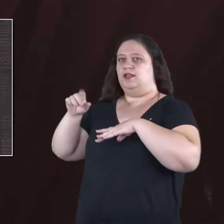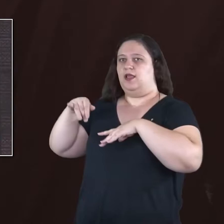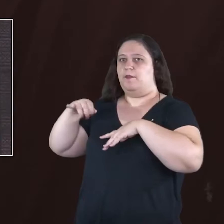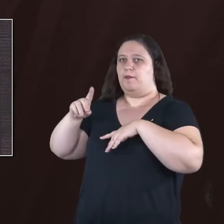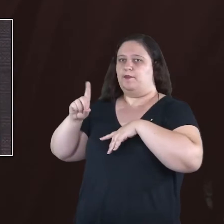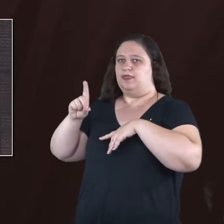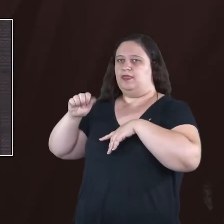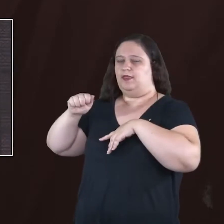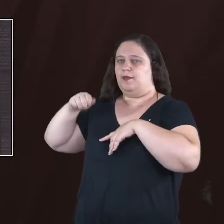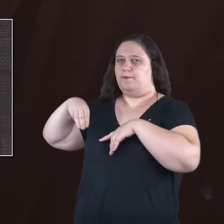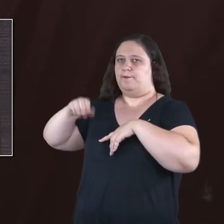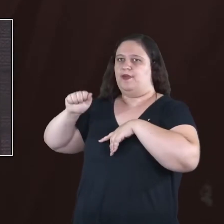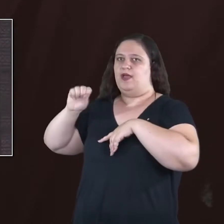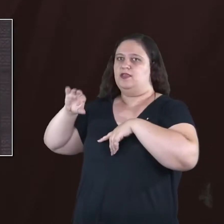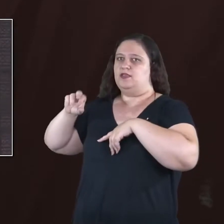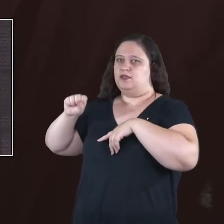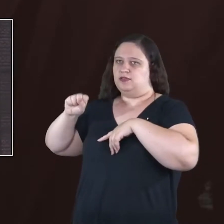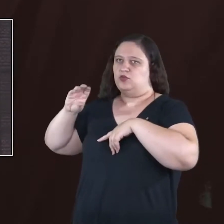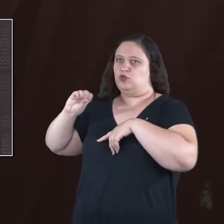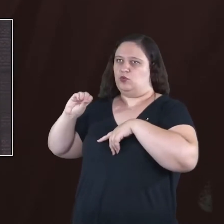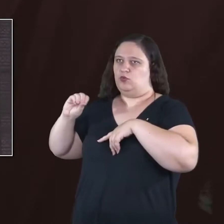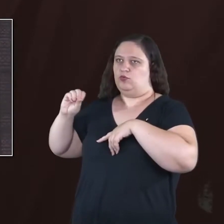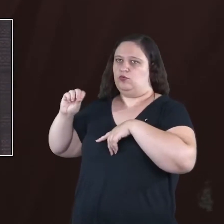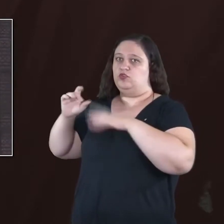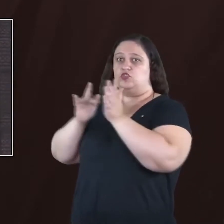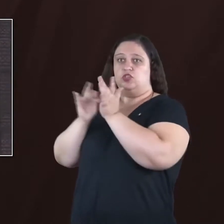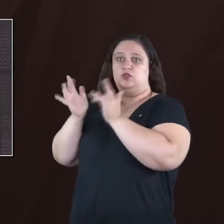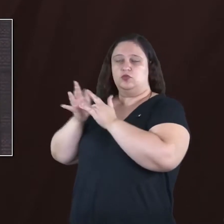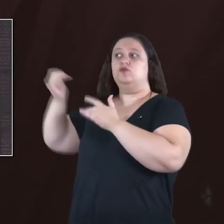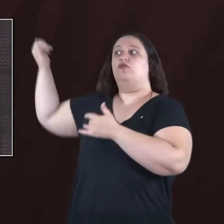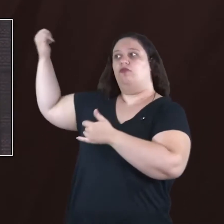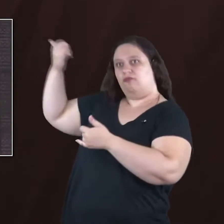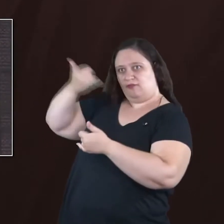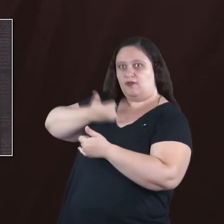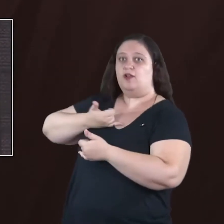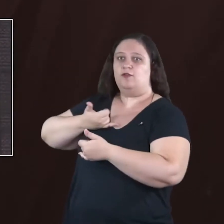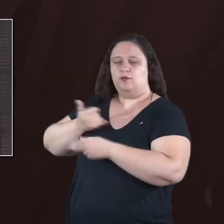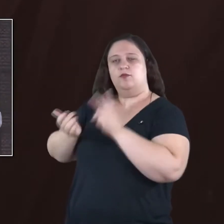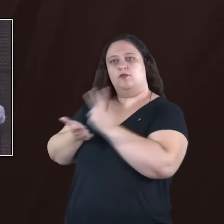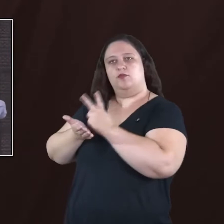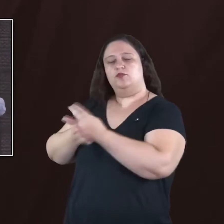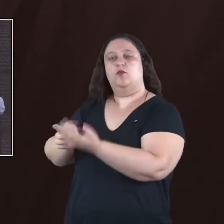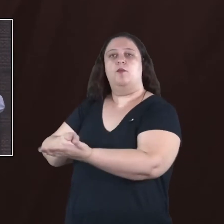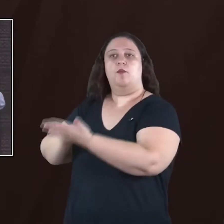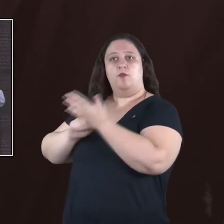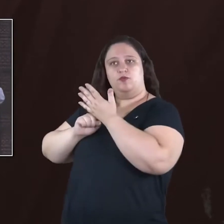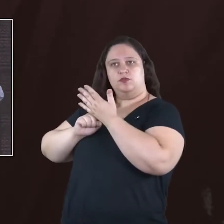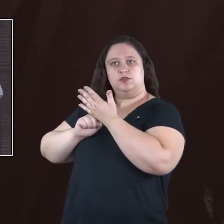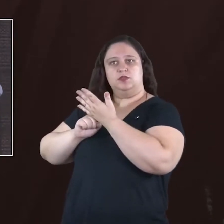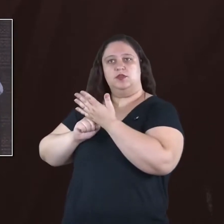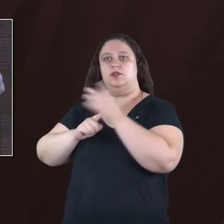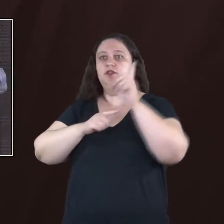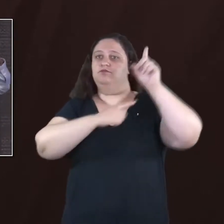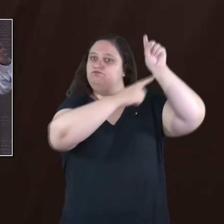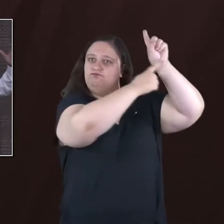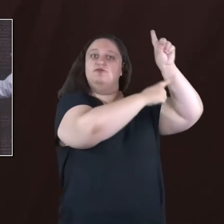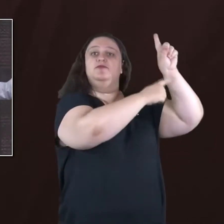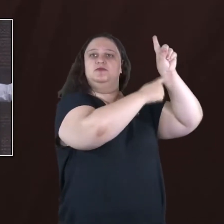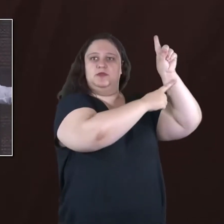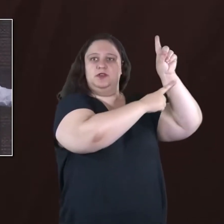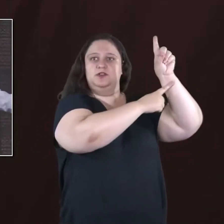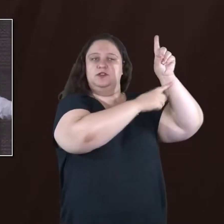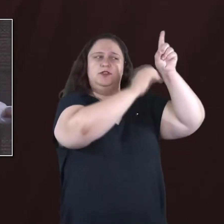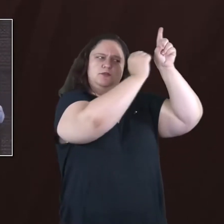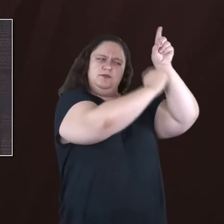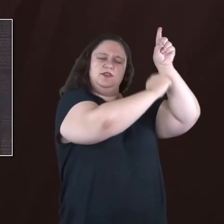ele e continuou aparecendo a ele para mostrar-lhe a vontade de Deus, para mostrar-lhe todos os mistérios